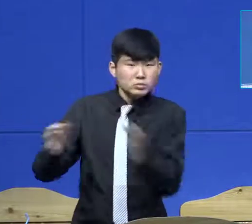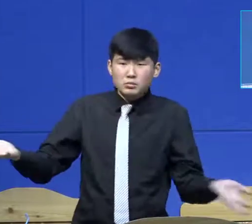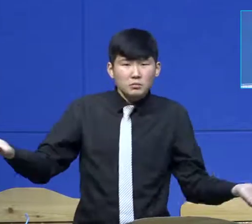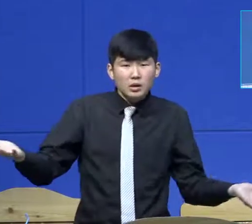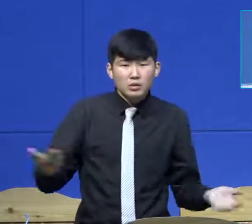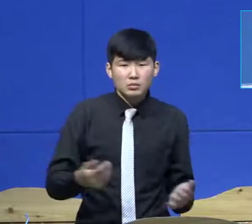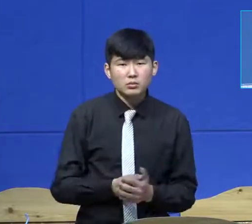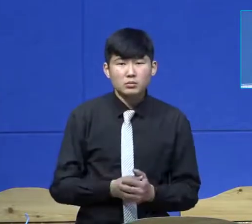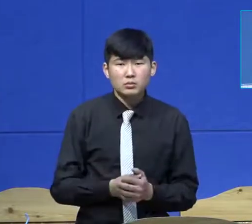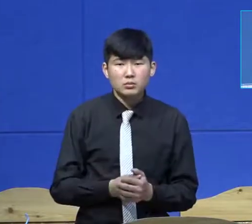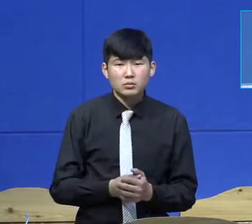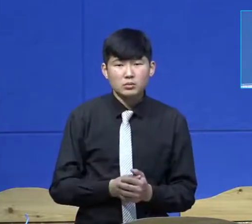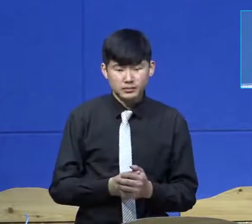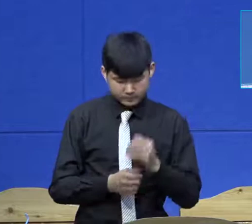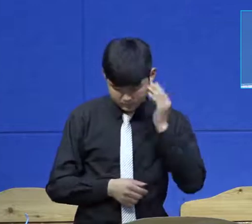Тэр